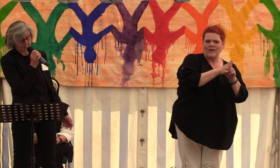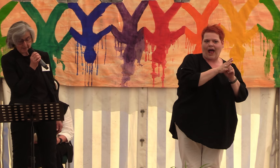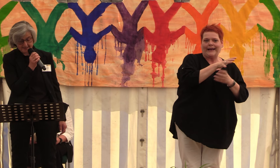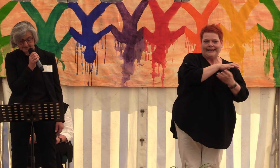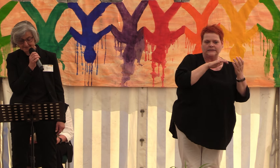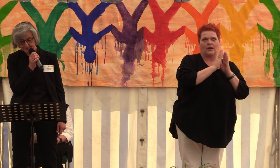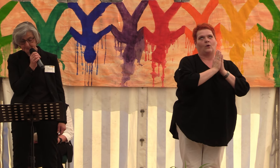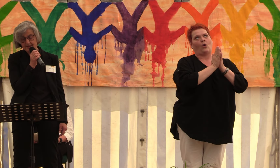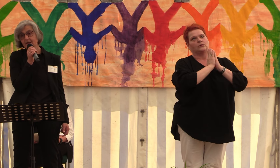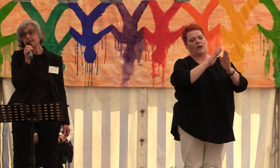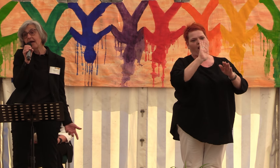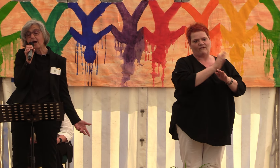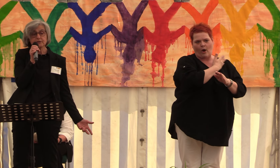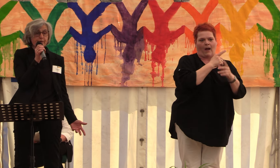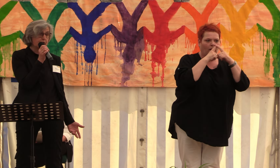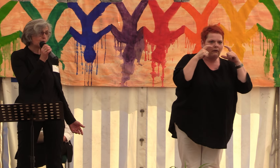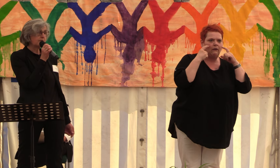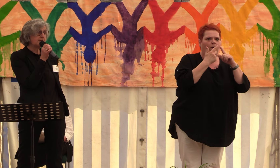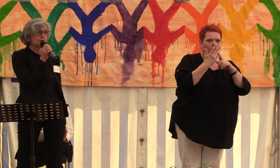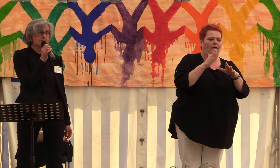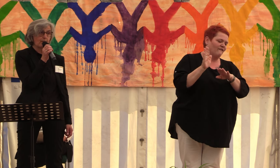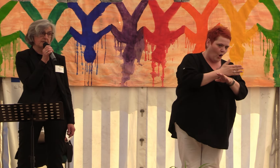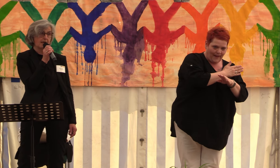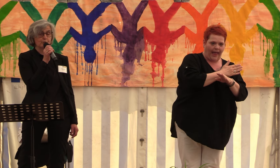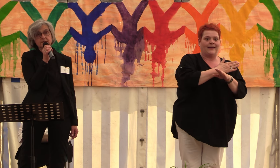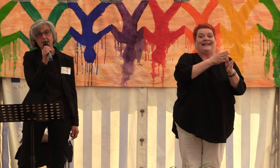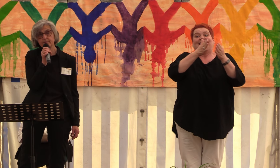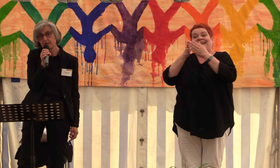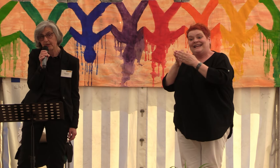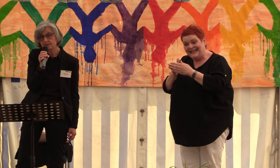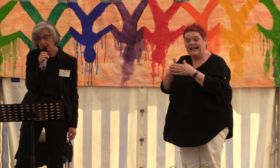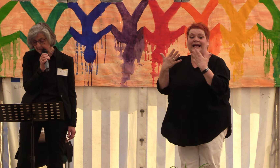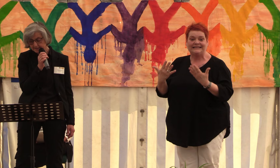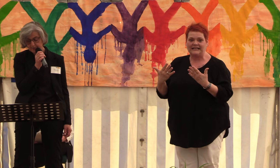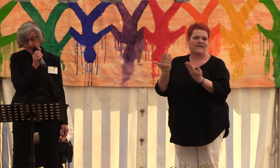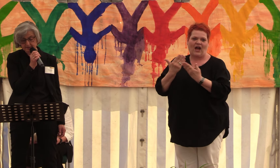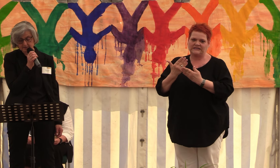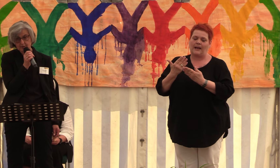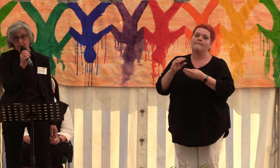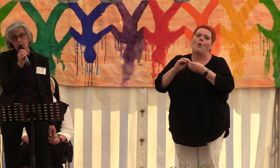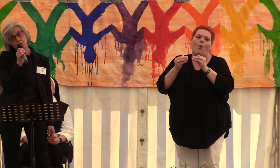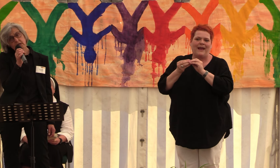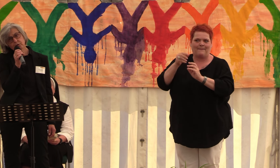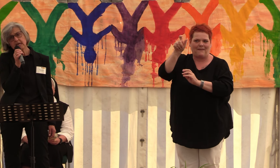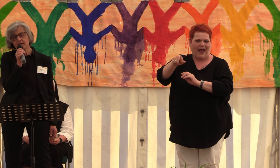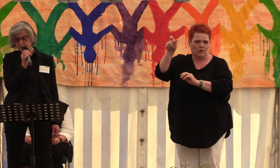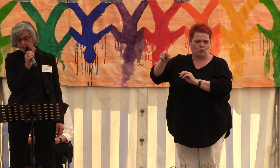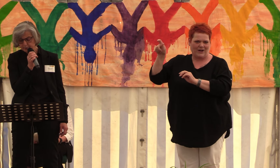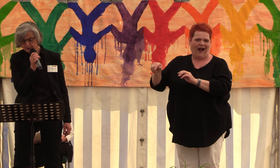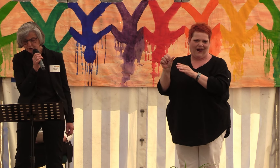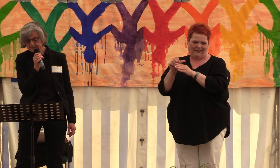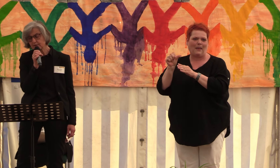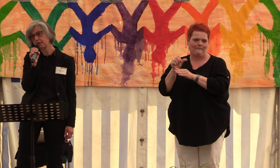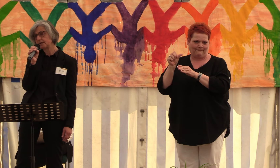Dank vorbei ist. Die Herausforderungen, die uns momentan umtreiben mit der Personalknappheit. Und auch die